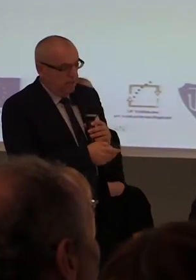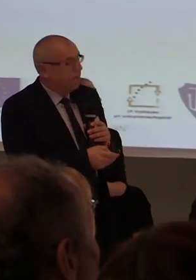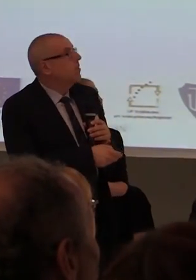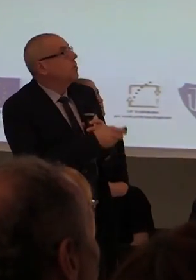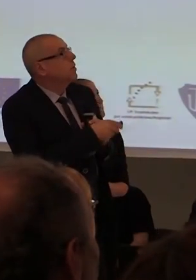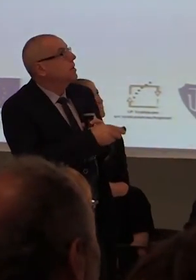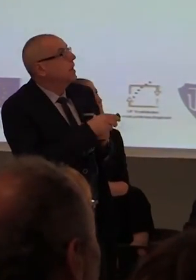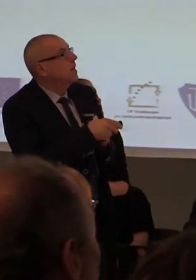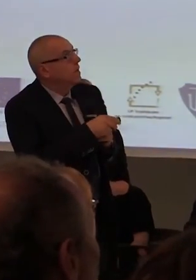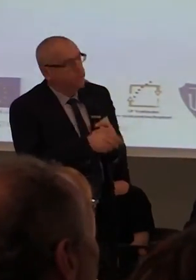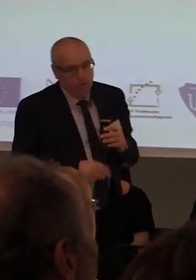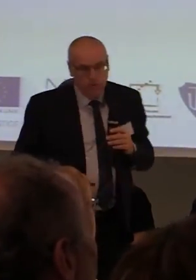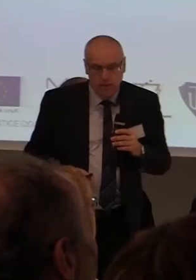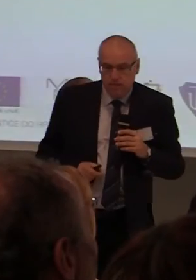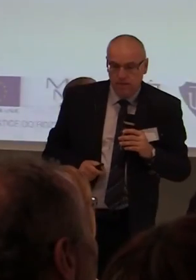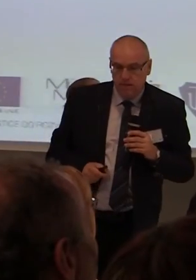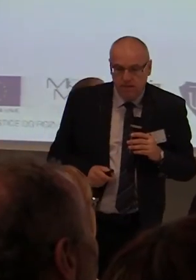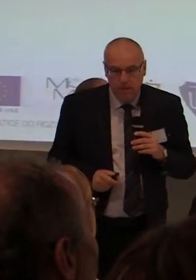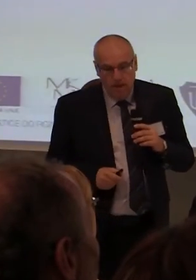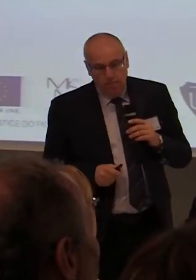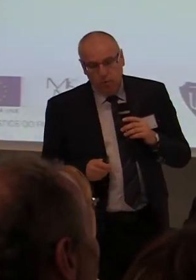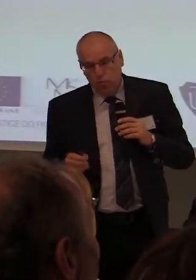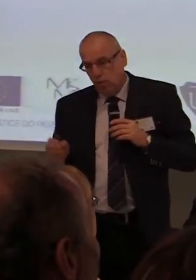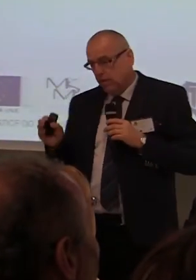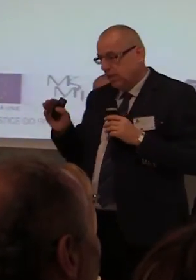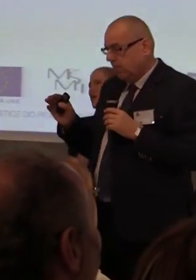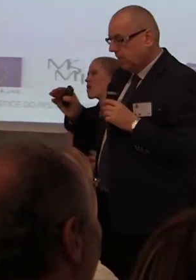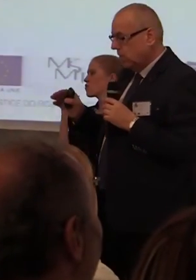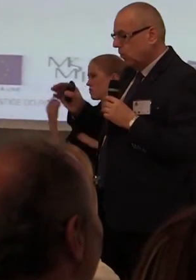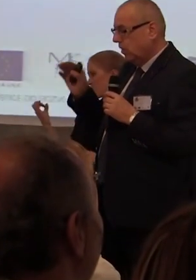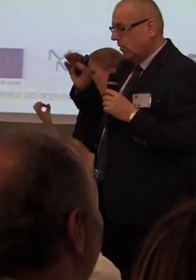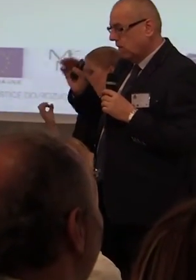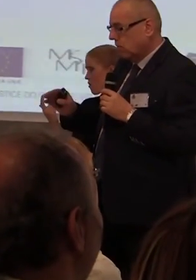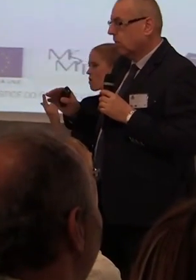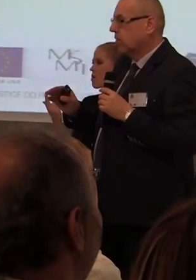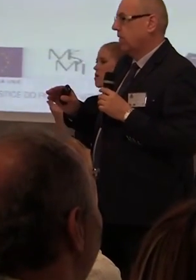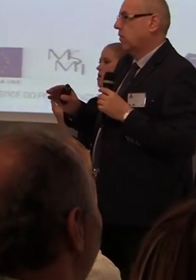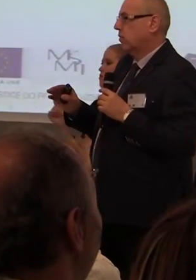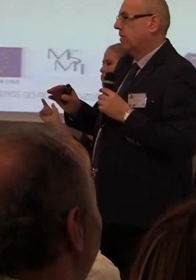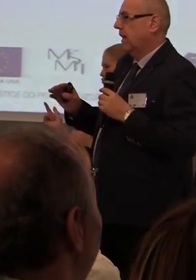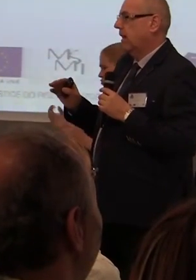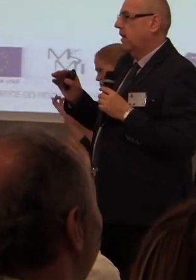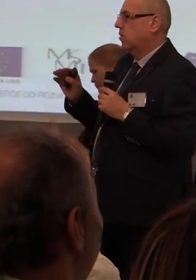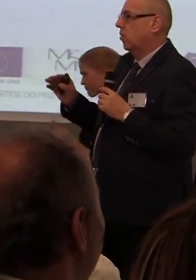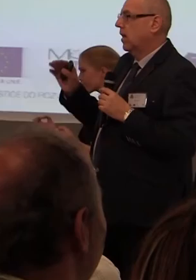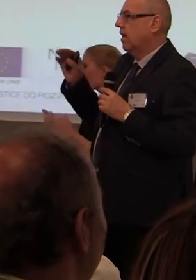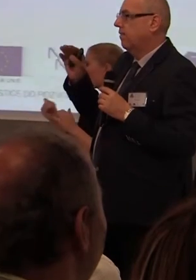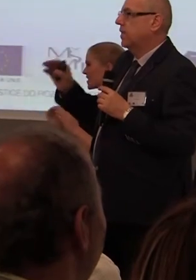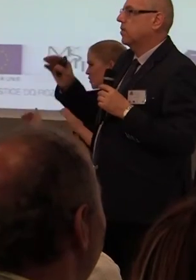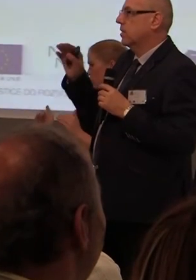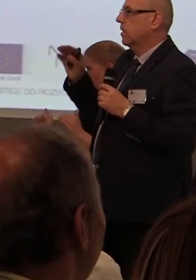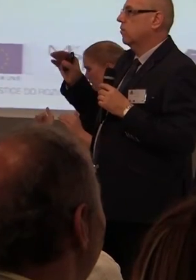Tady je velmi důležitá jedna věc, o které je třeba se zastavit. Podpůrné opatření v prvním stupni a bude na to prostor ve workshopech. To